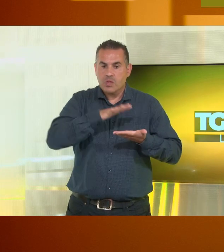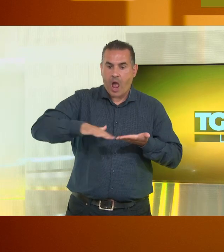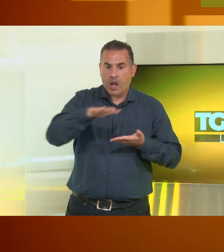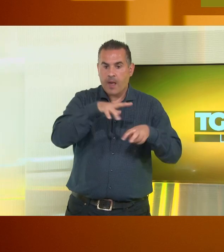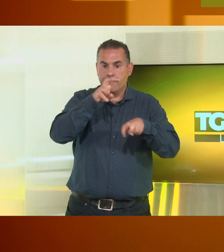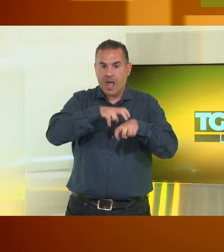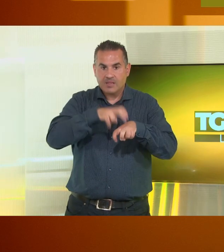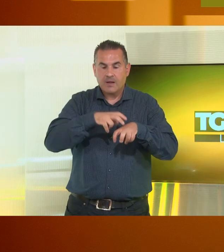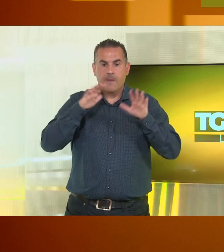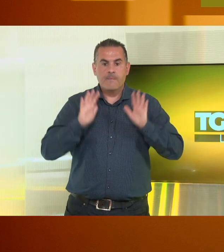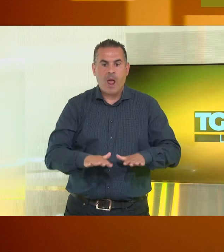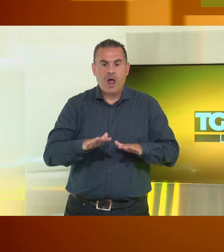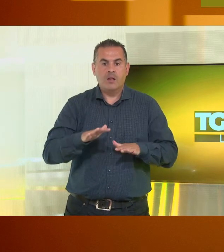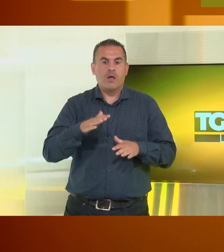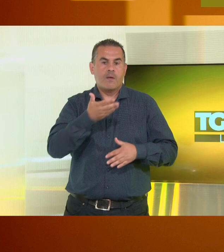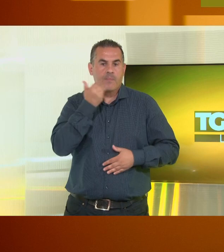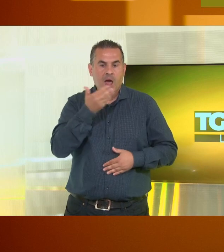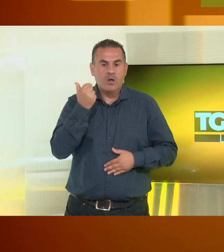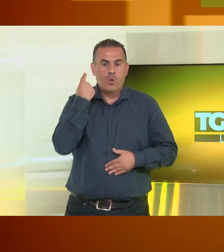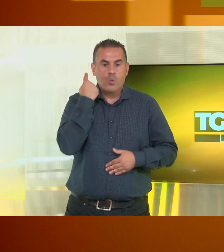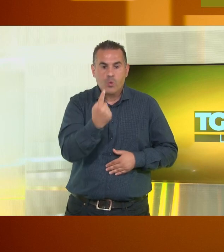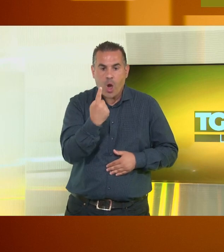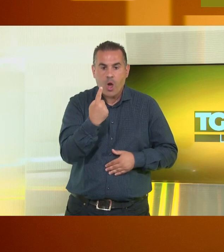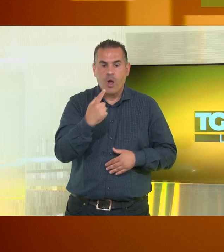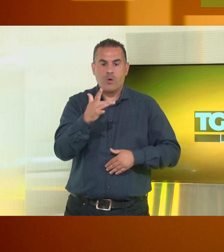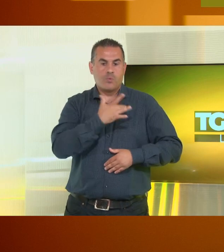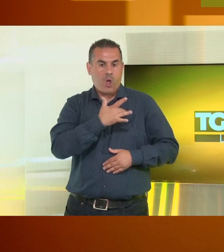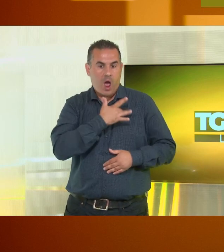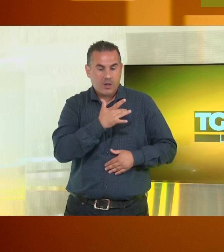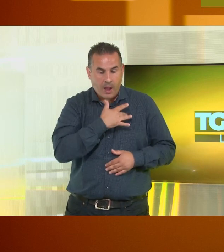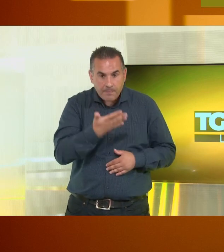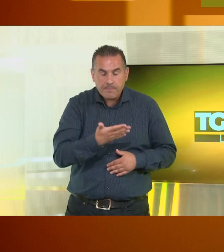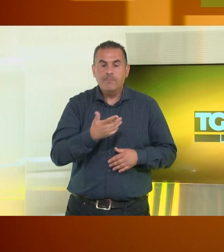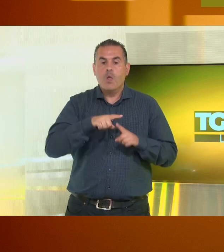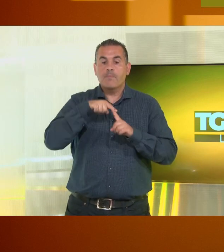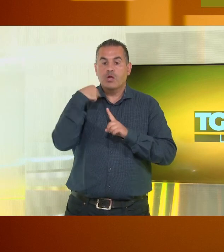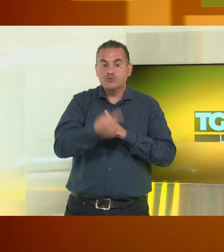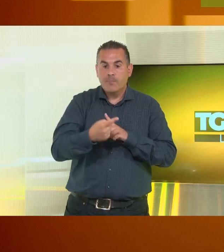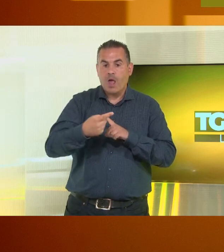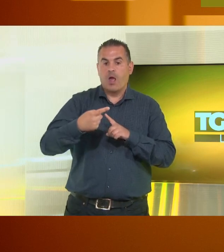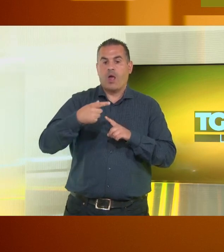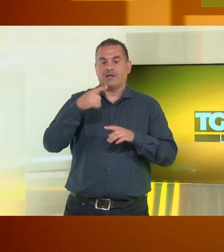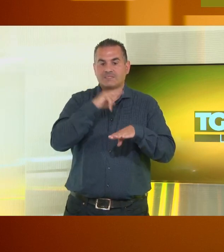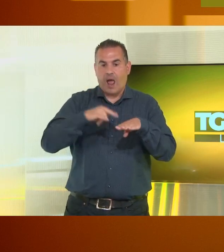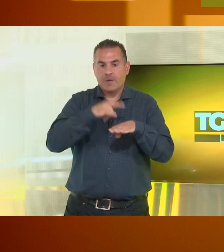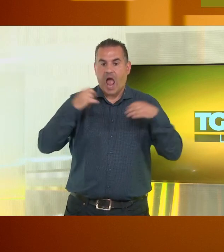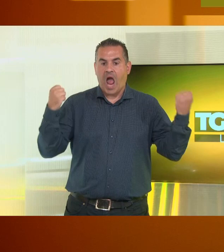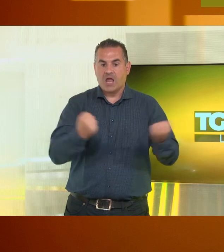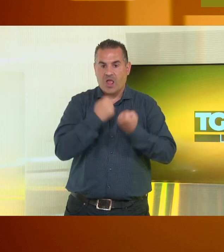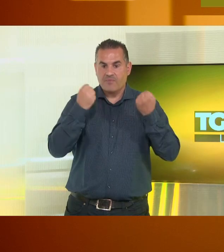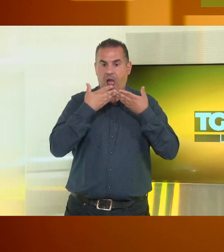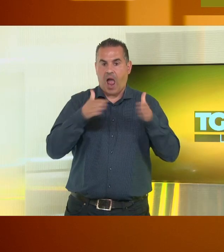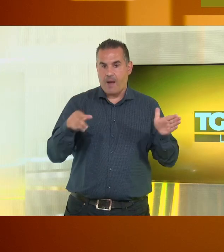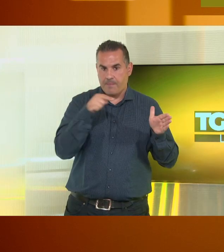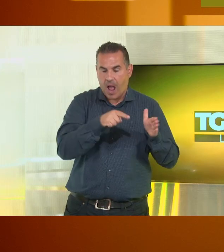anche l'area chirurgica, un servizio per il quale l'incarico di funzione organizzativa è stato assegnato al dottor Francesco